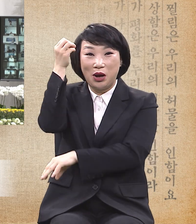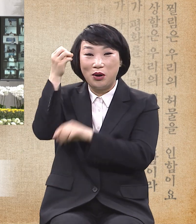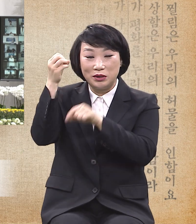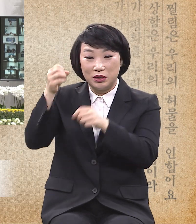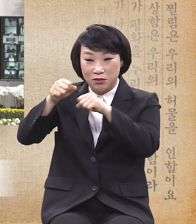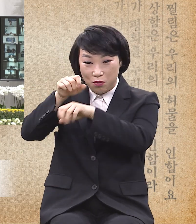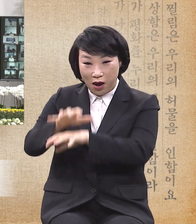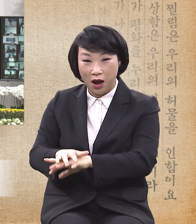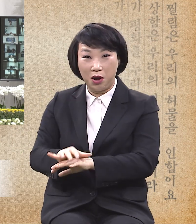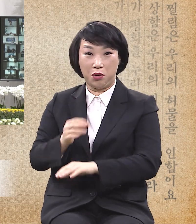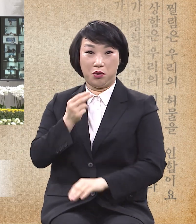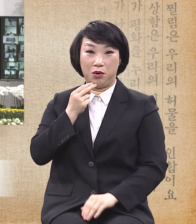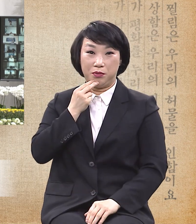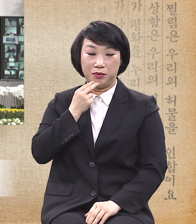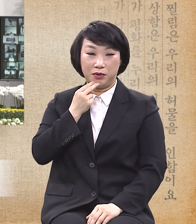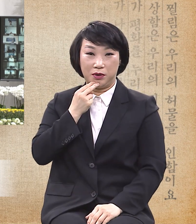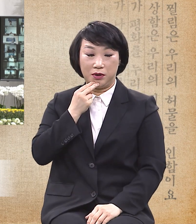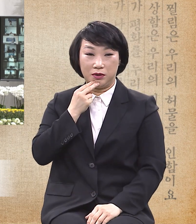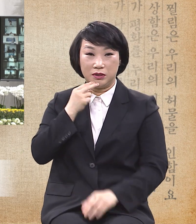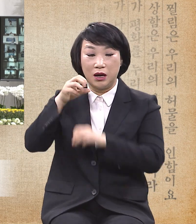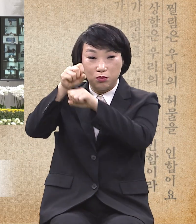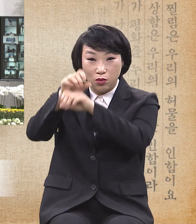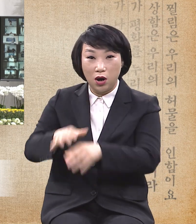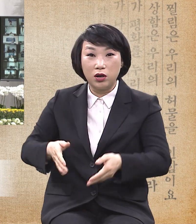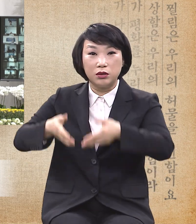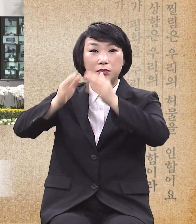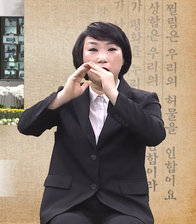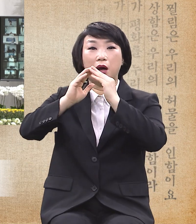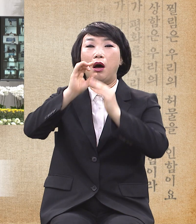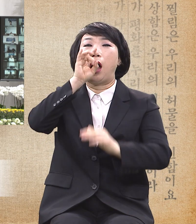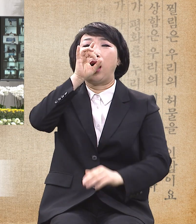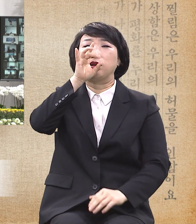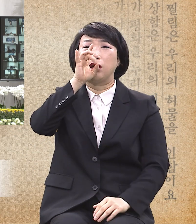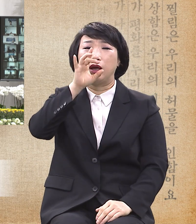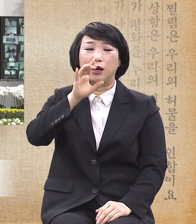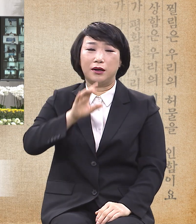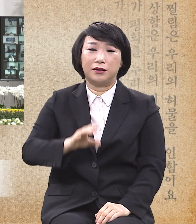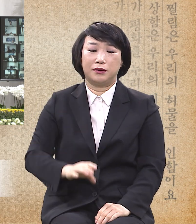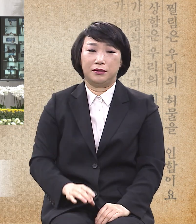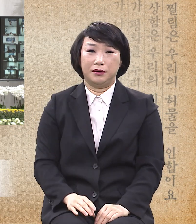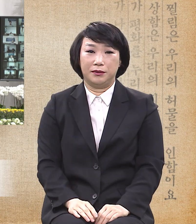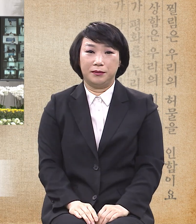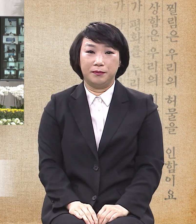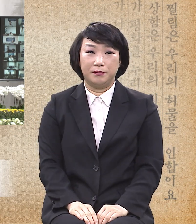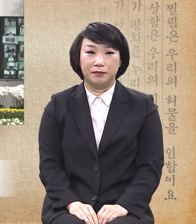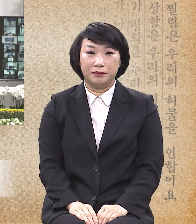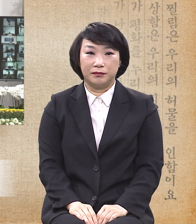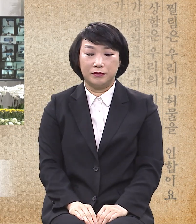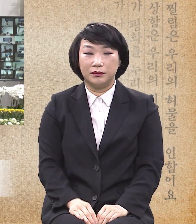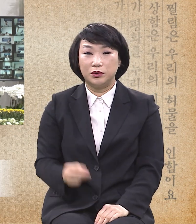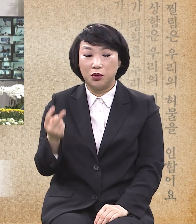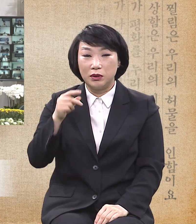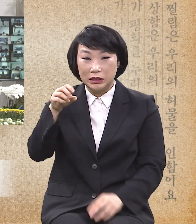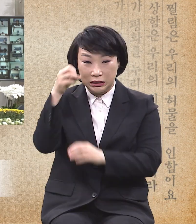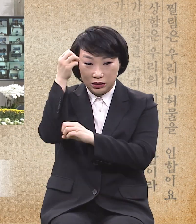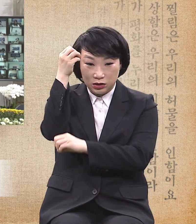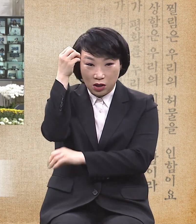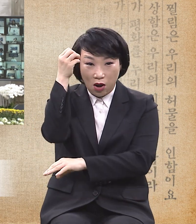무너지지 않는데 무너지는 집을 세우면 절대 안 된다는 것입니다. 그리고